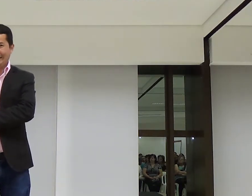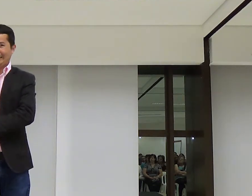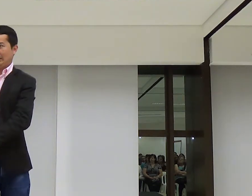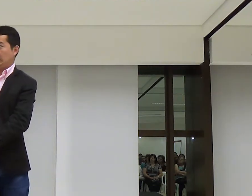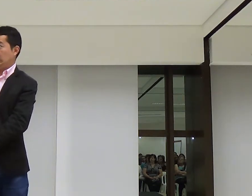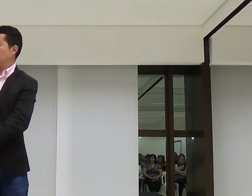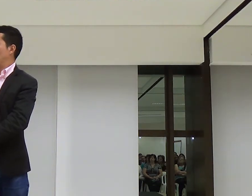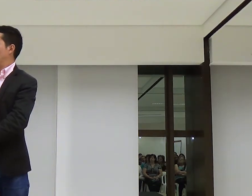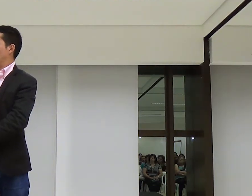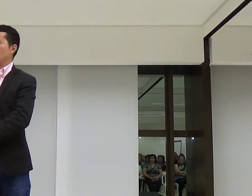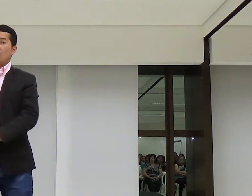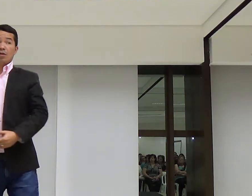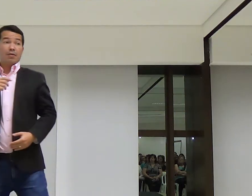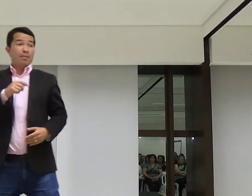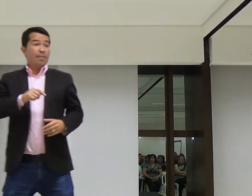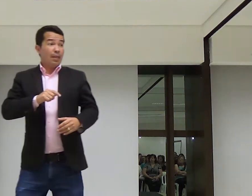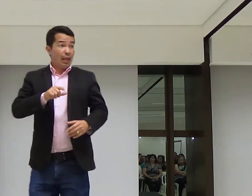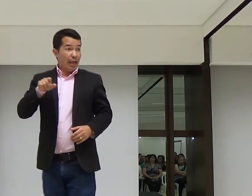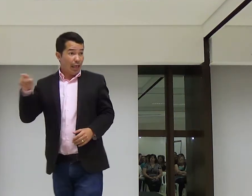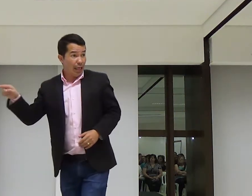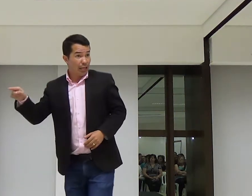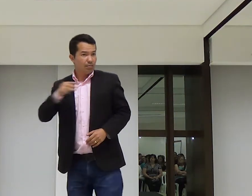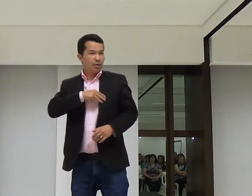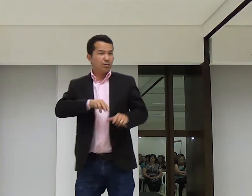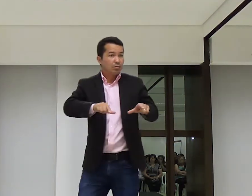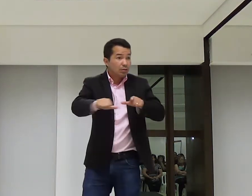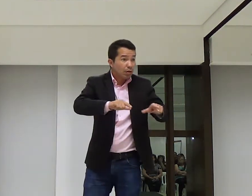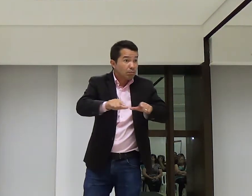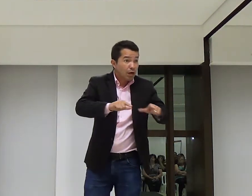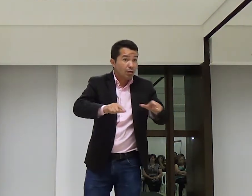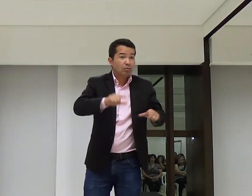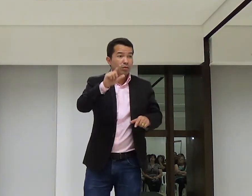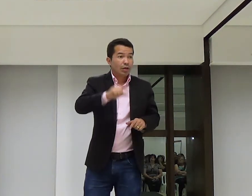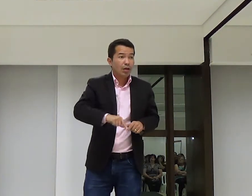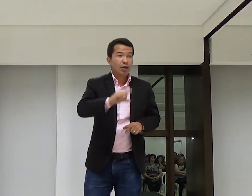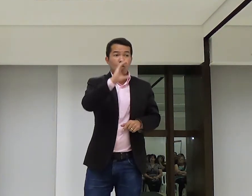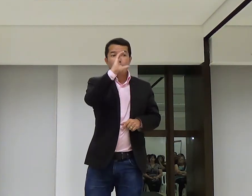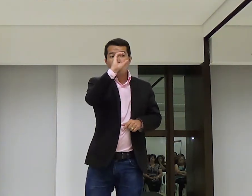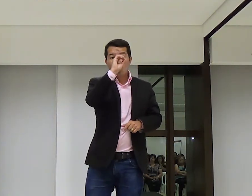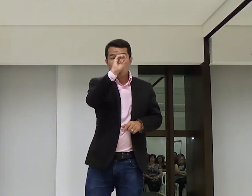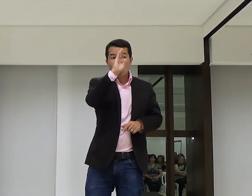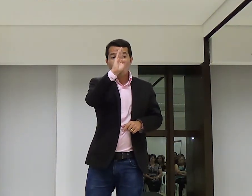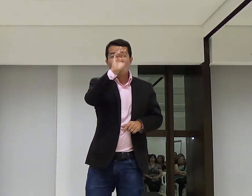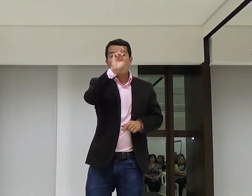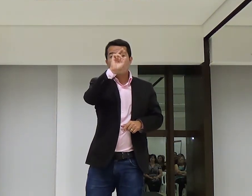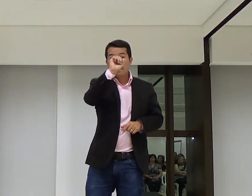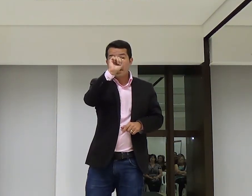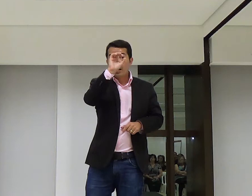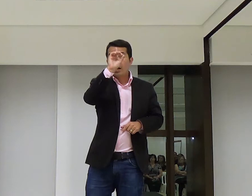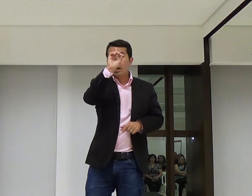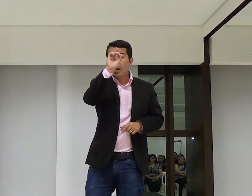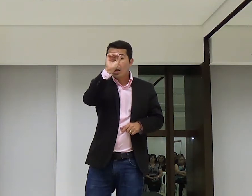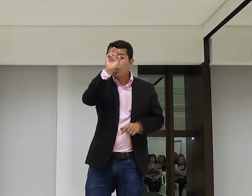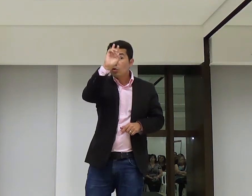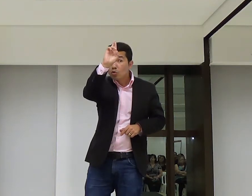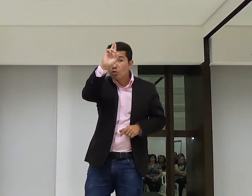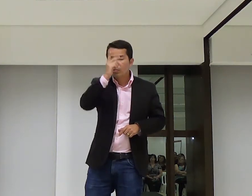então, saía ali daquele encontro, daquele momento, cheio de dinheiro que o povo tinha pago o